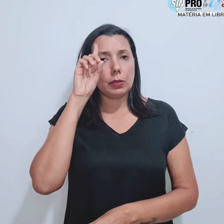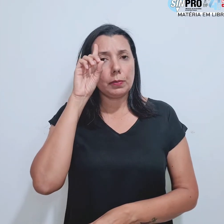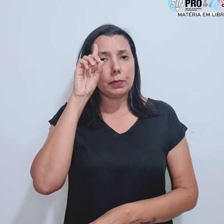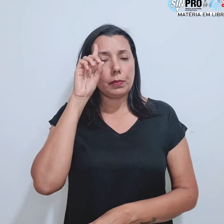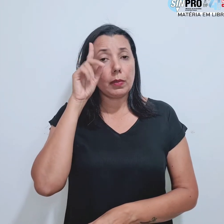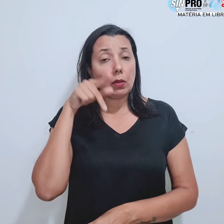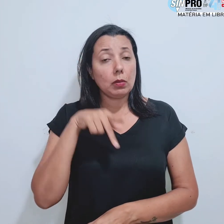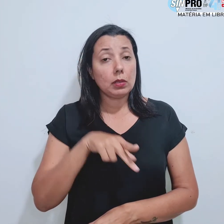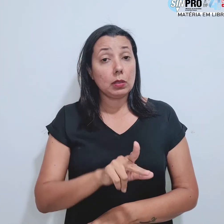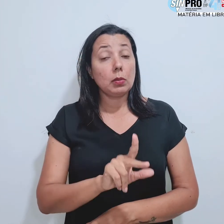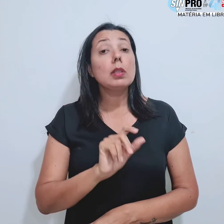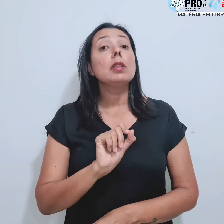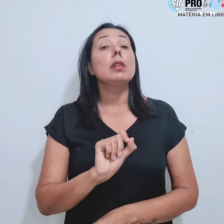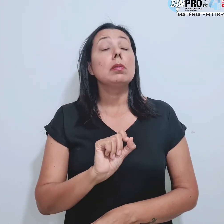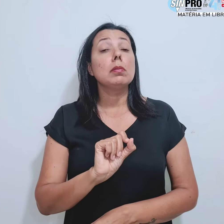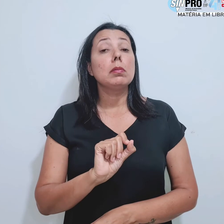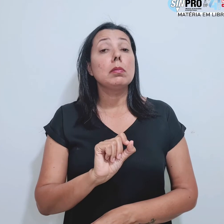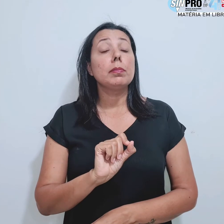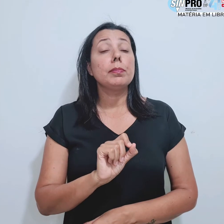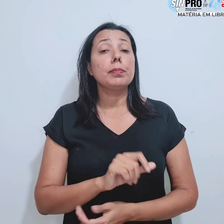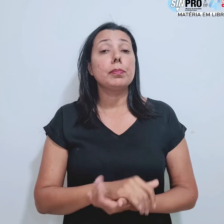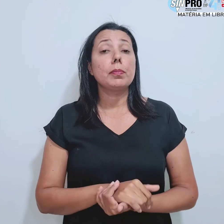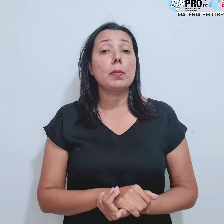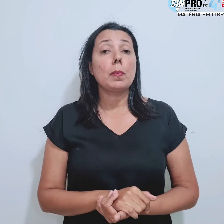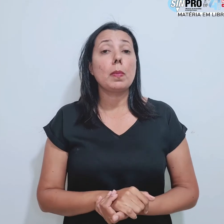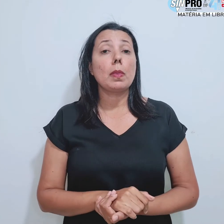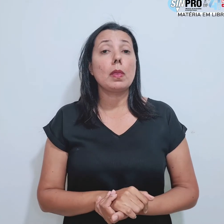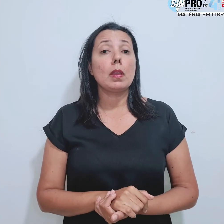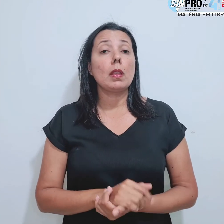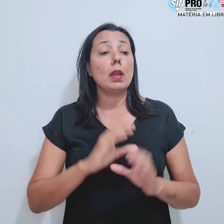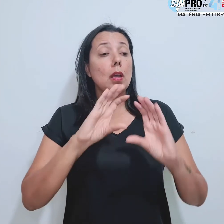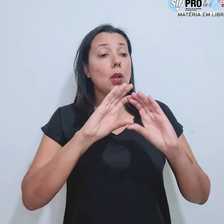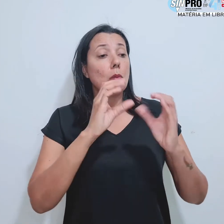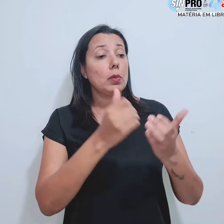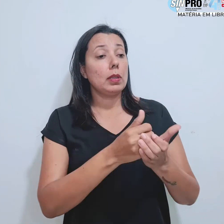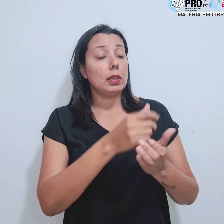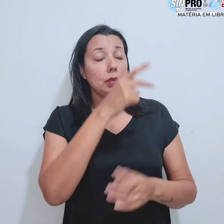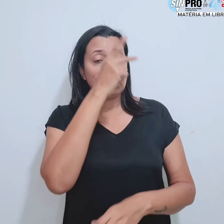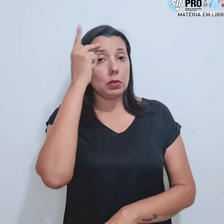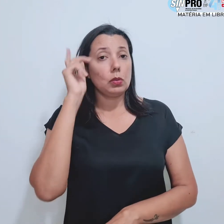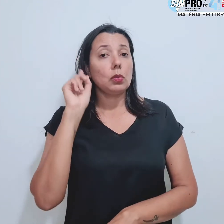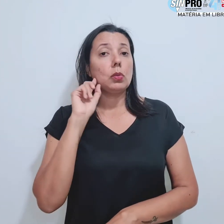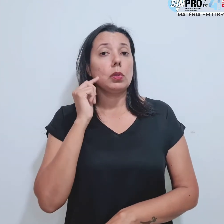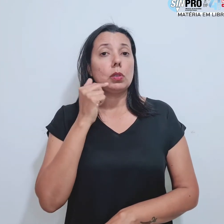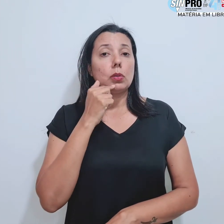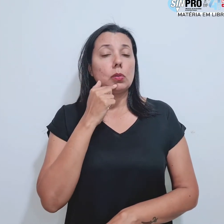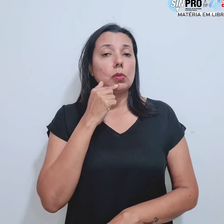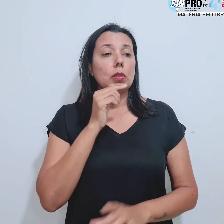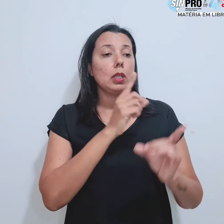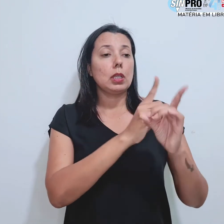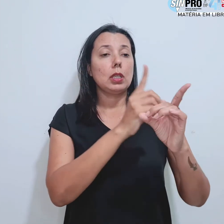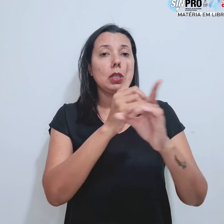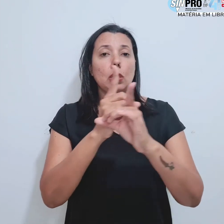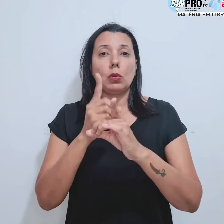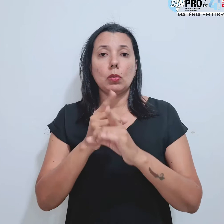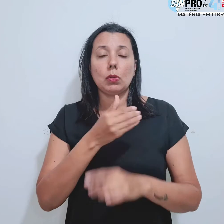A consequência disso é que a comunidade de pessoas surdas encontra no